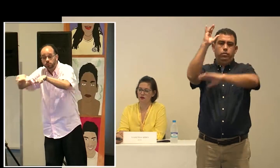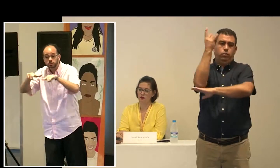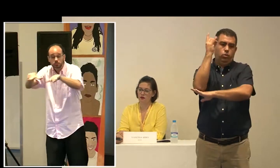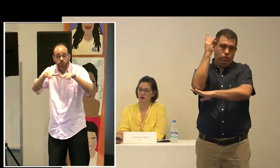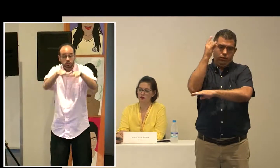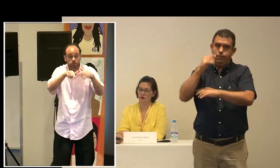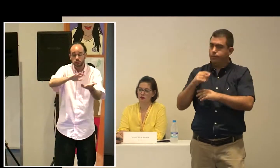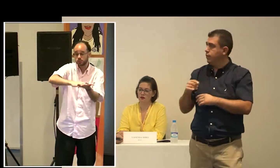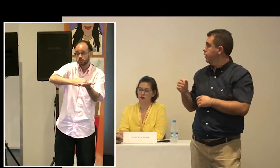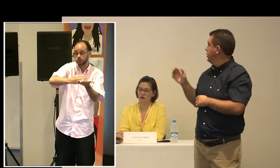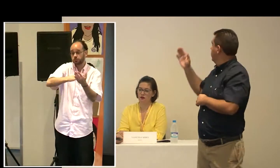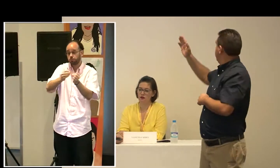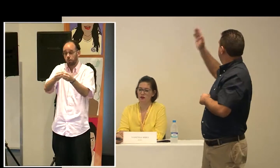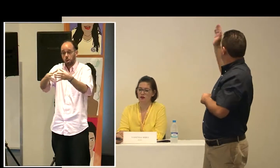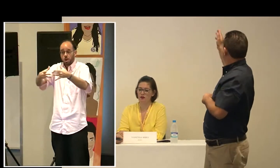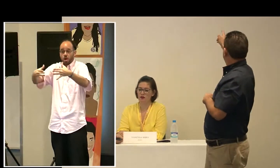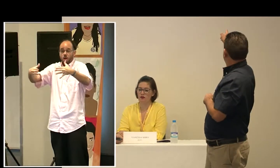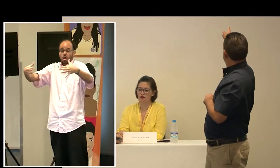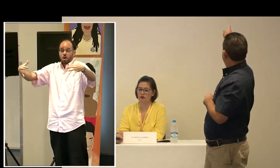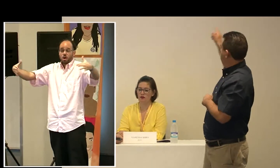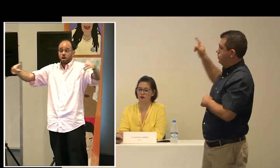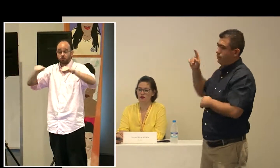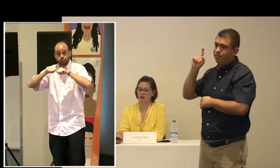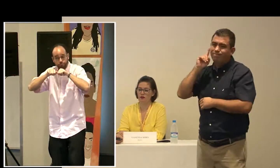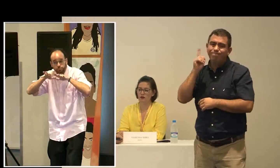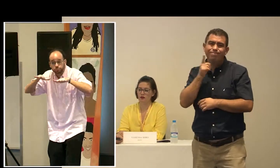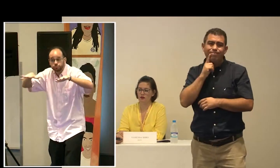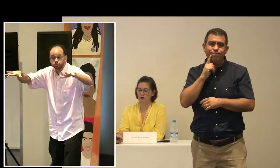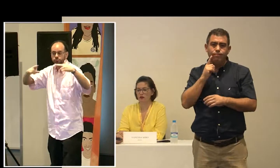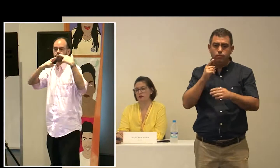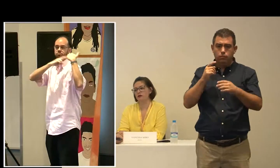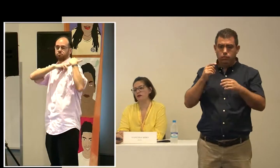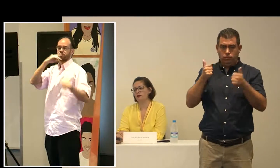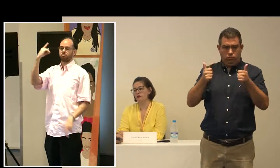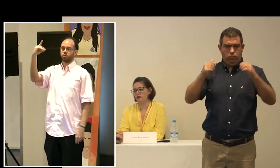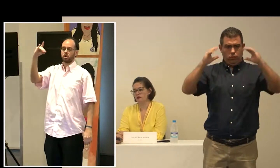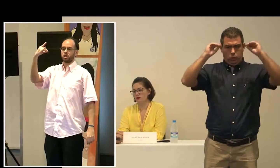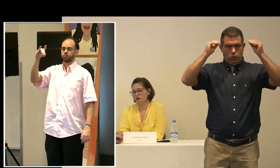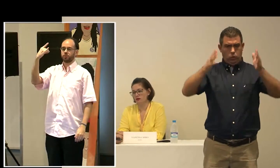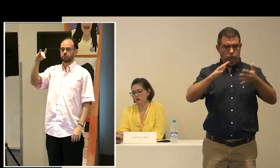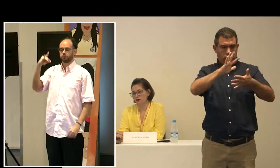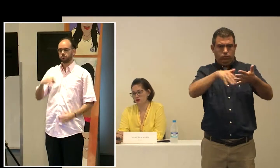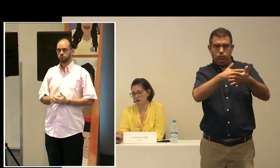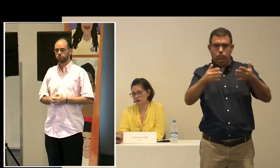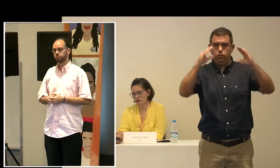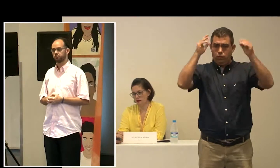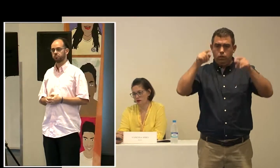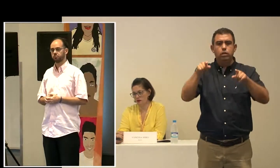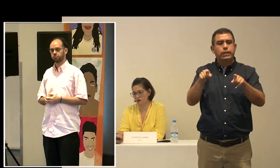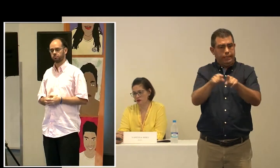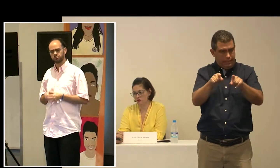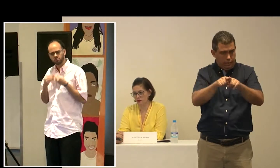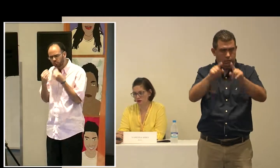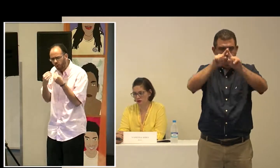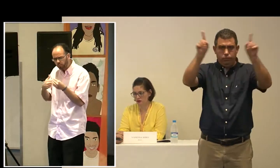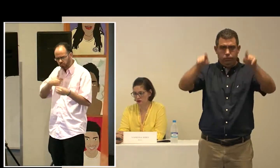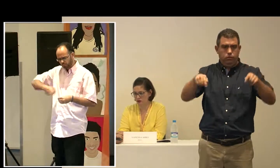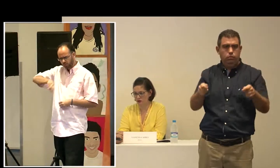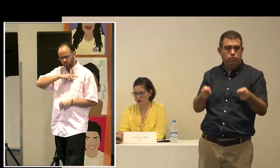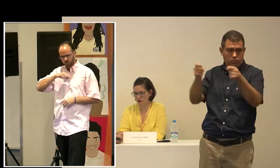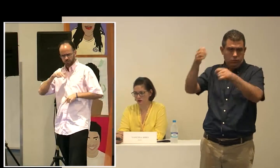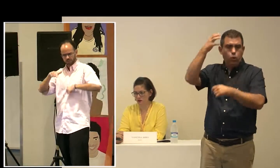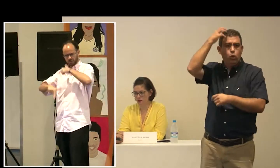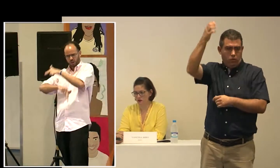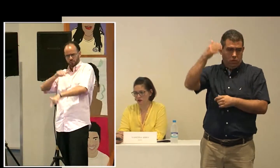Em 2013, eu certifiquei vários intérpretes, a nossa federação certificou vários intérpretes dentro da Bolívia